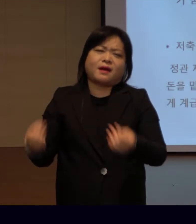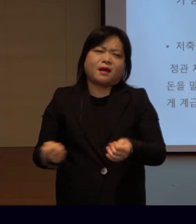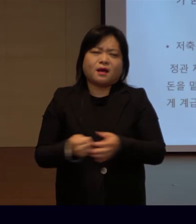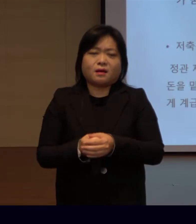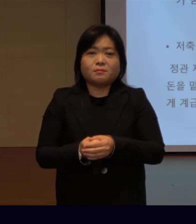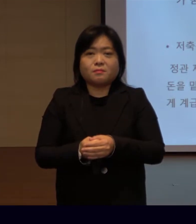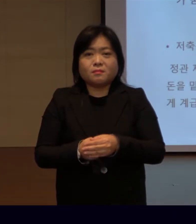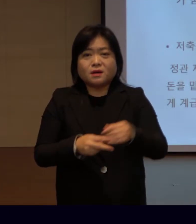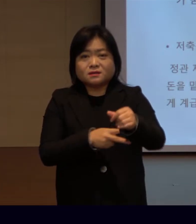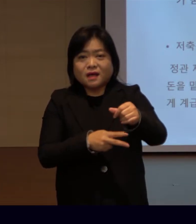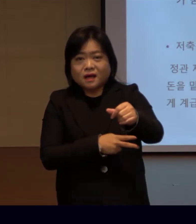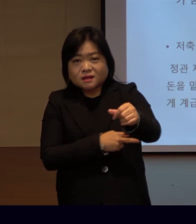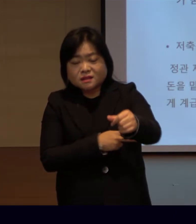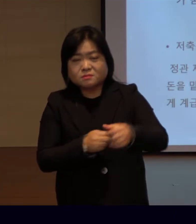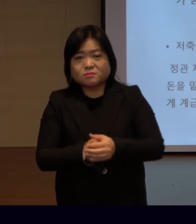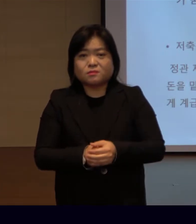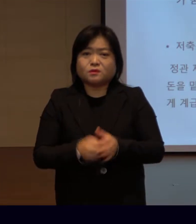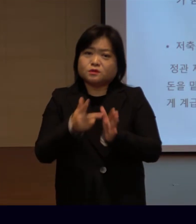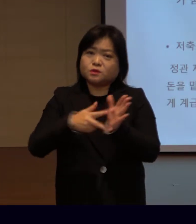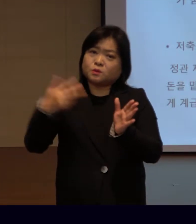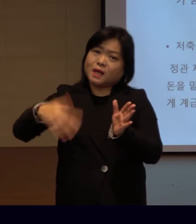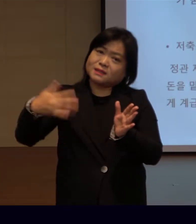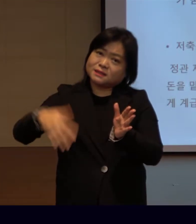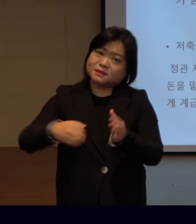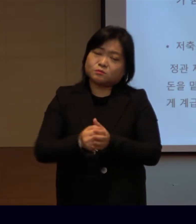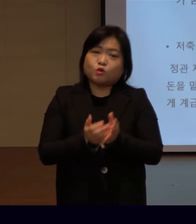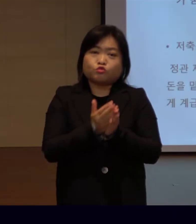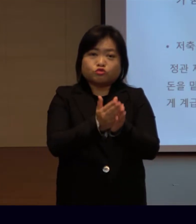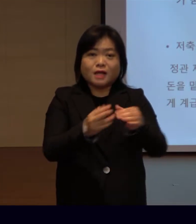다리, 철도가 그때는 아직은 없었을 거예요.